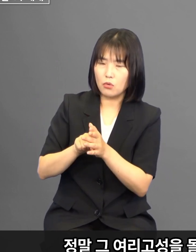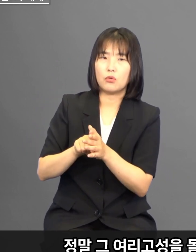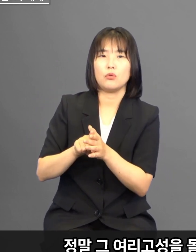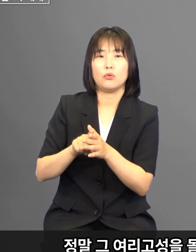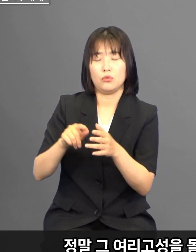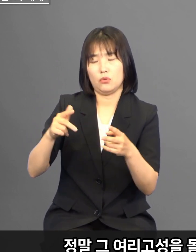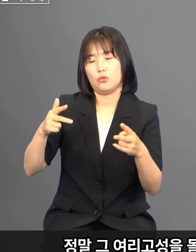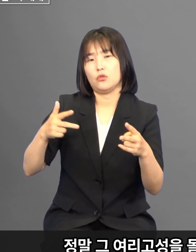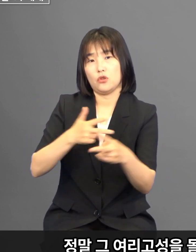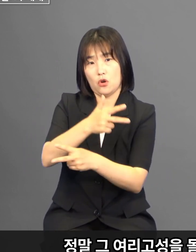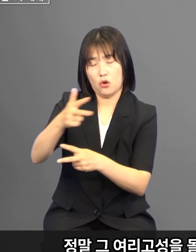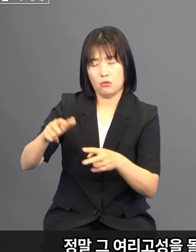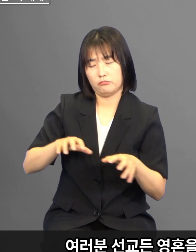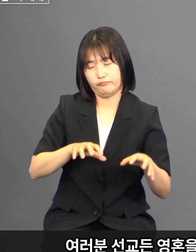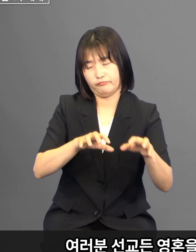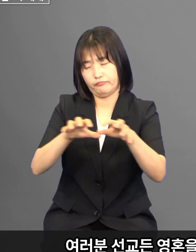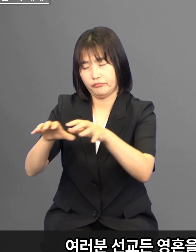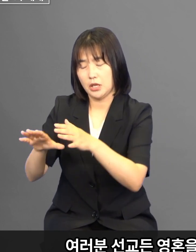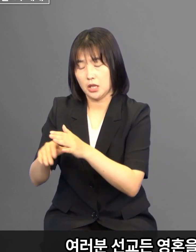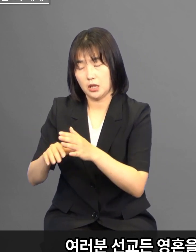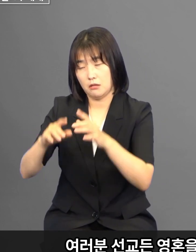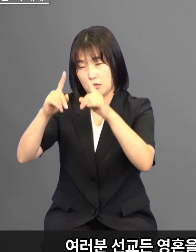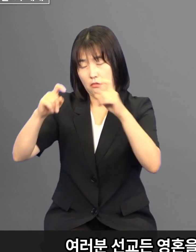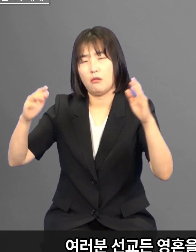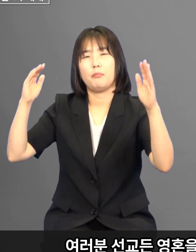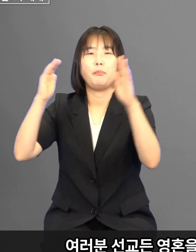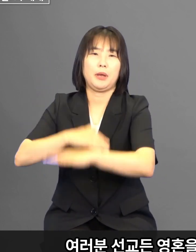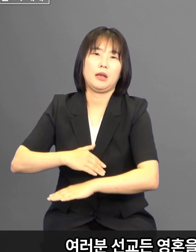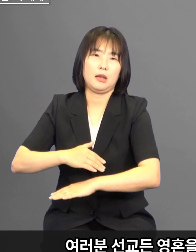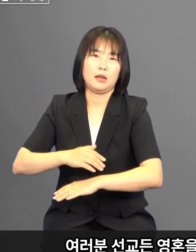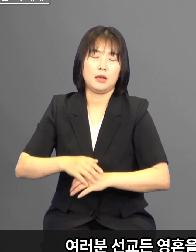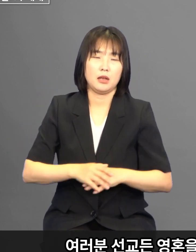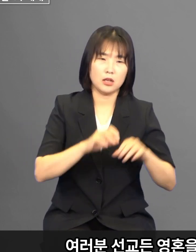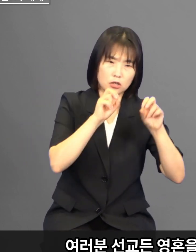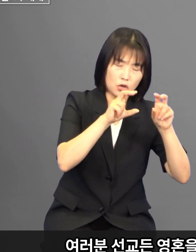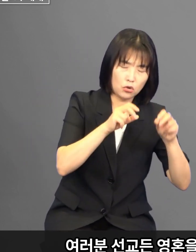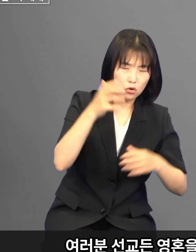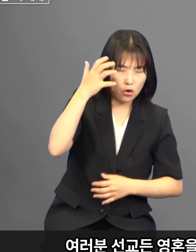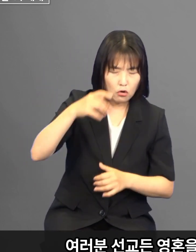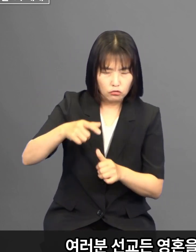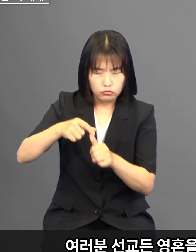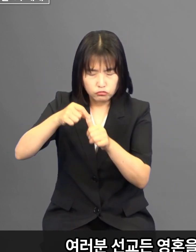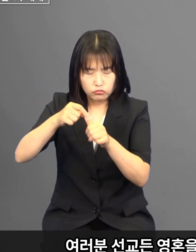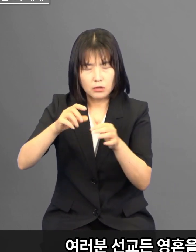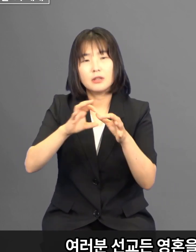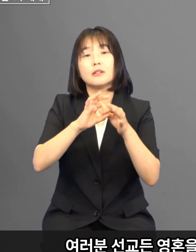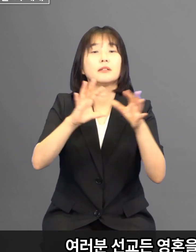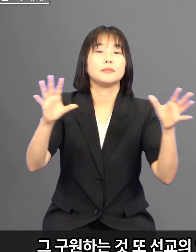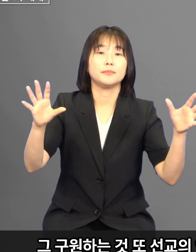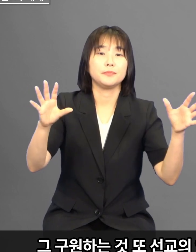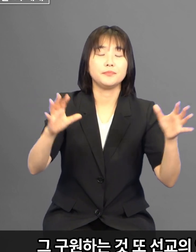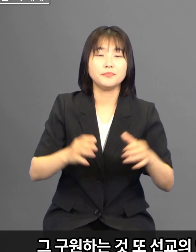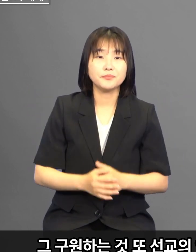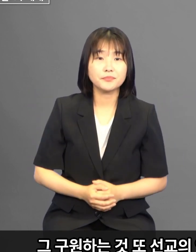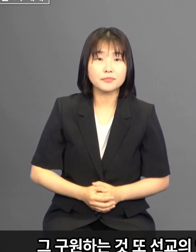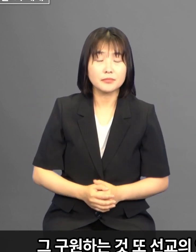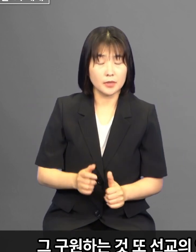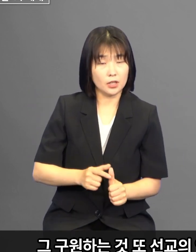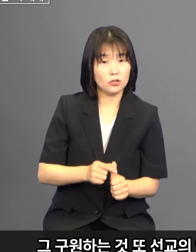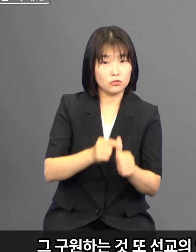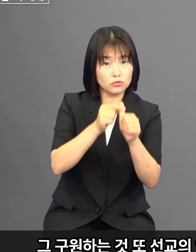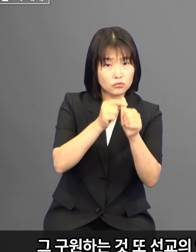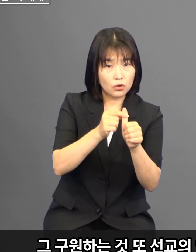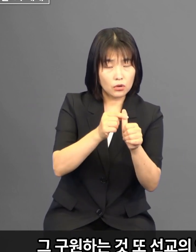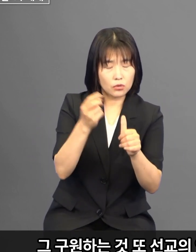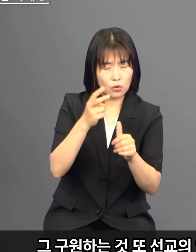성이 무너지잖아요. 여러분, 선교든 영혼을 구원하는 것이든 무엇이든 간에 그 구원하는 것,